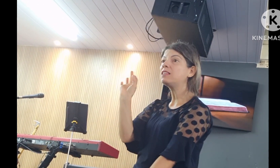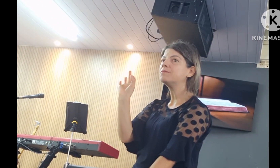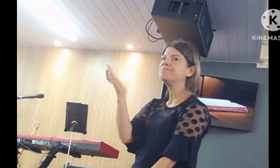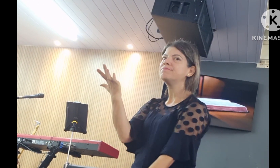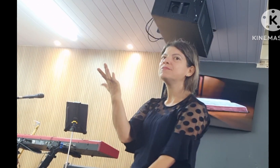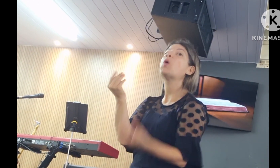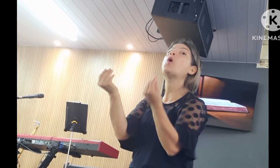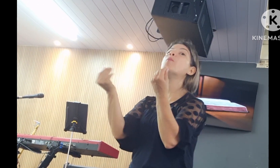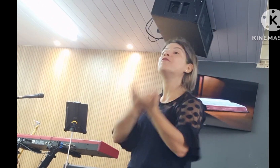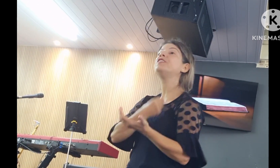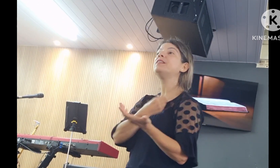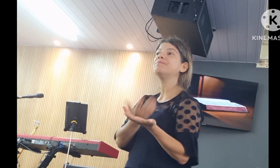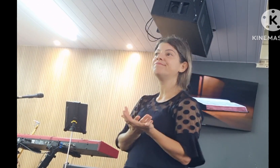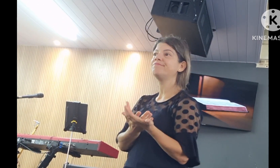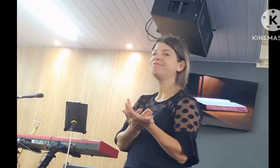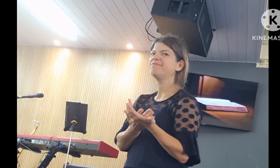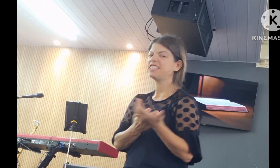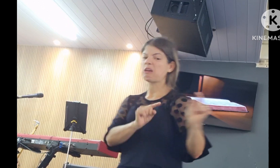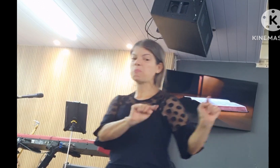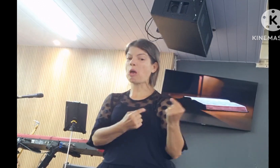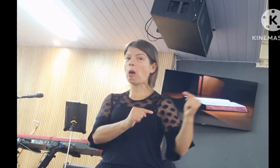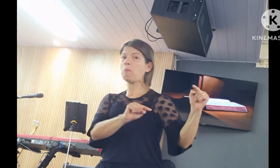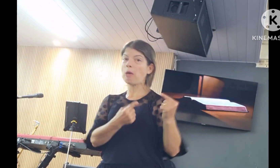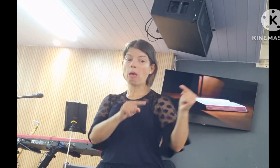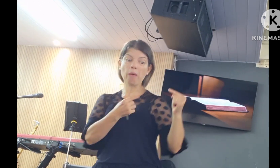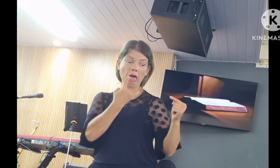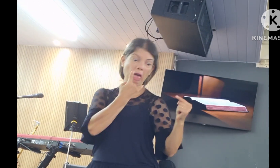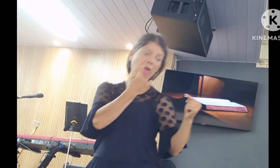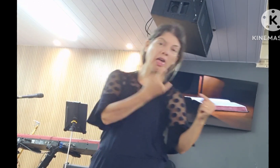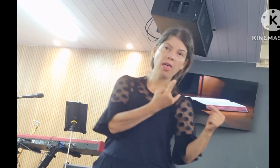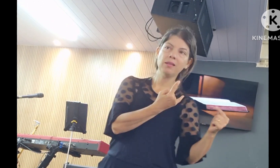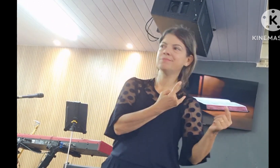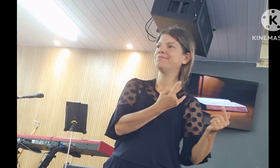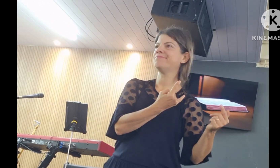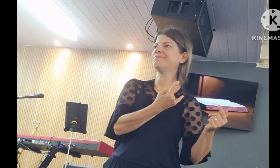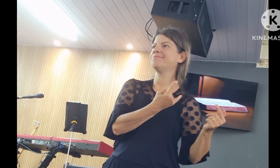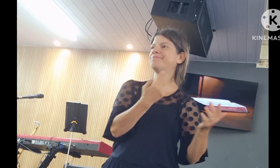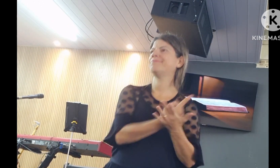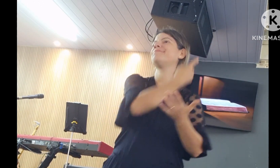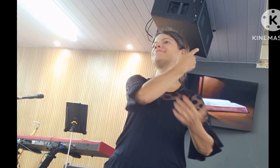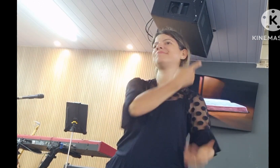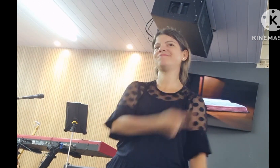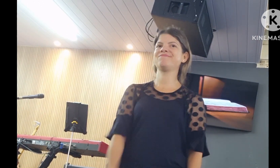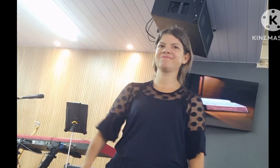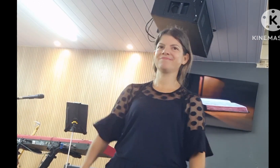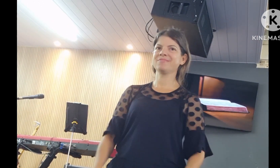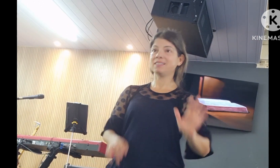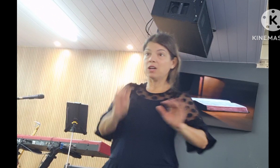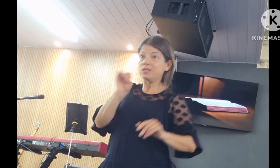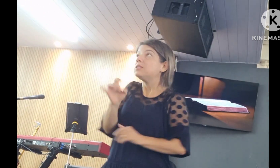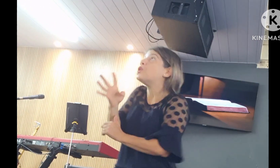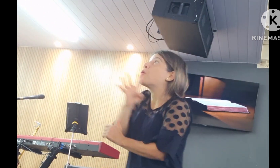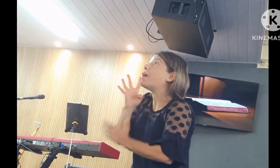o inimigo consegue nos tapear porque nós não conhecemos. Mas no momento que eu conheço a palavra, eu sei quem eu